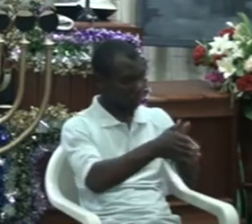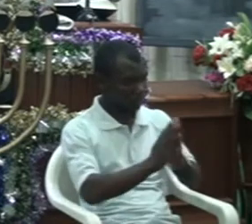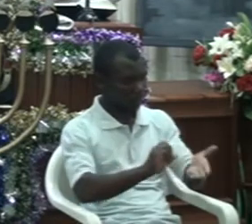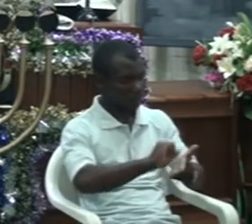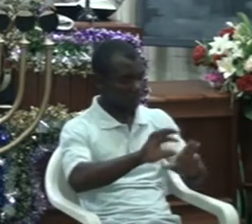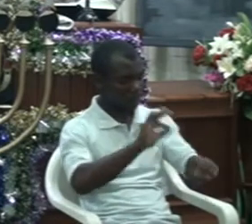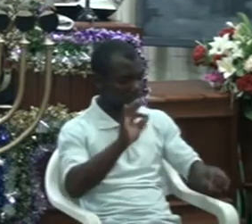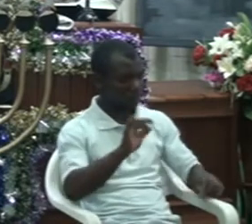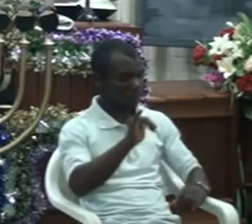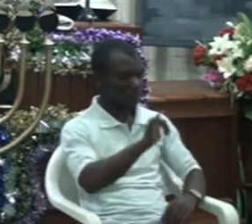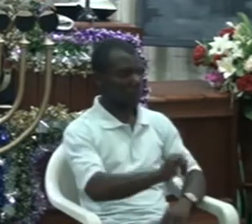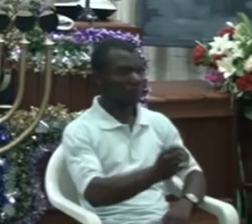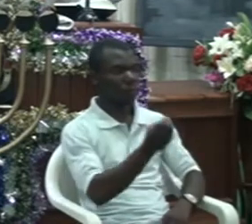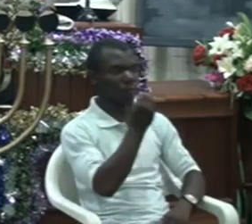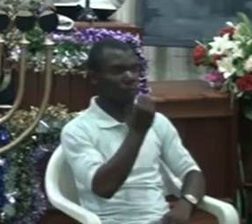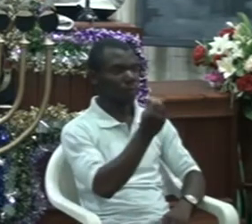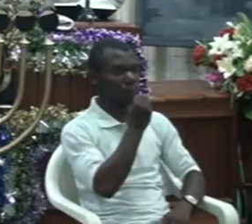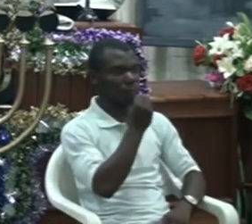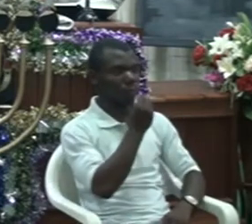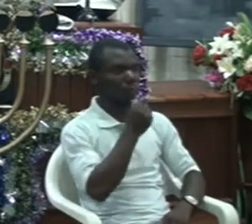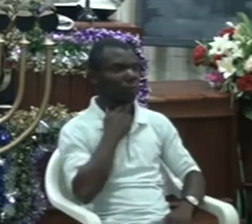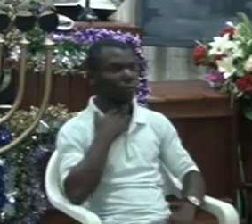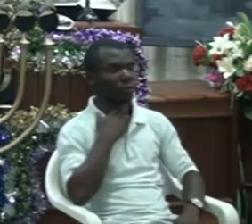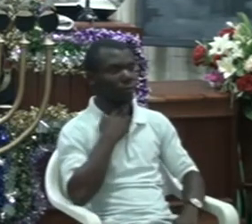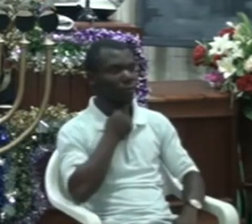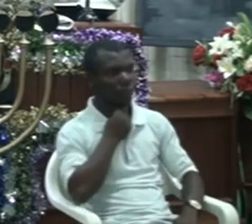le Saint-Esprit. Jeûnez.